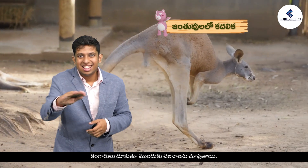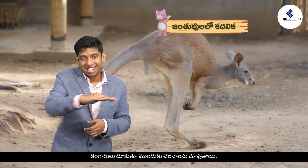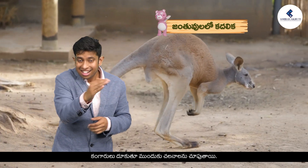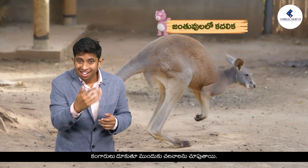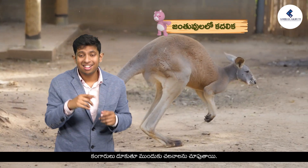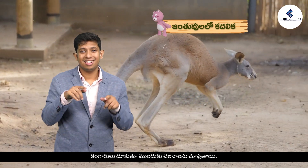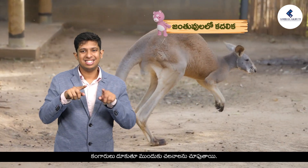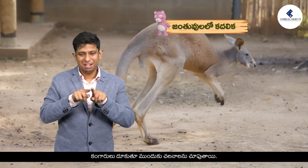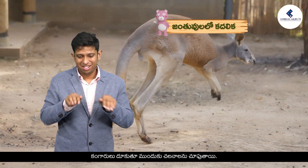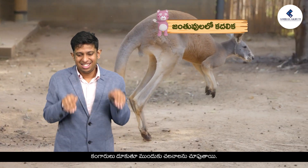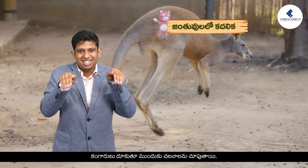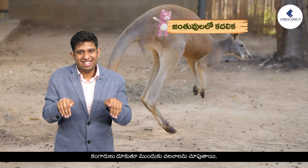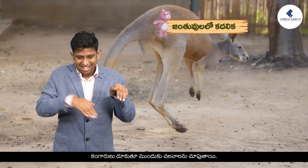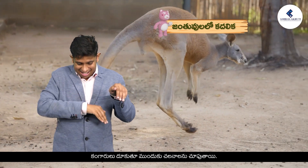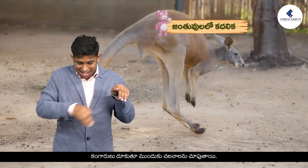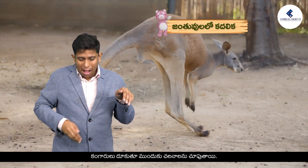చూపుతాయి.